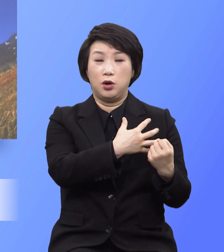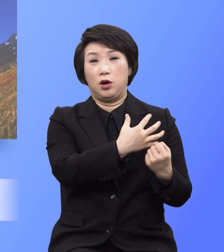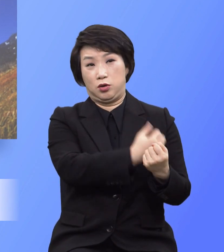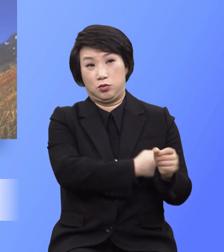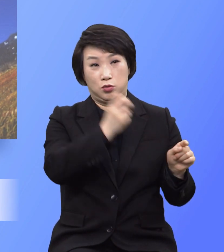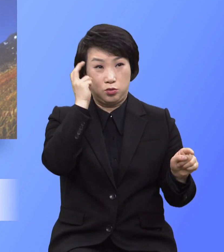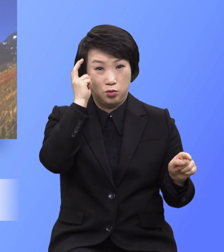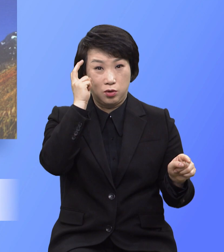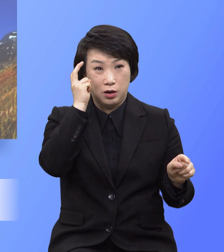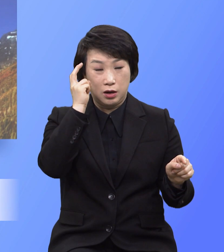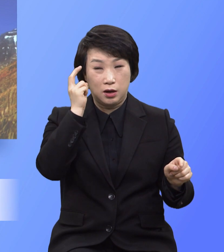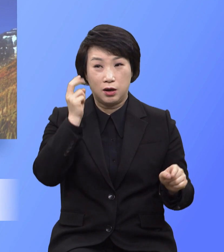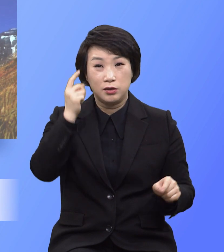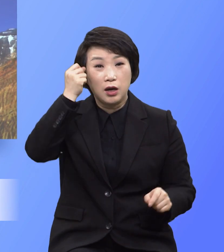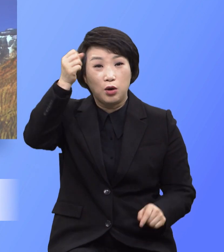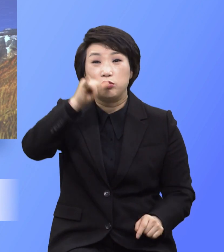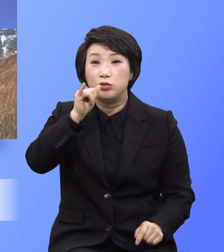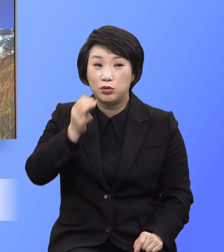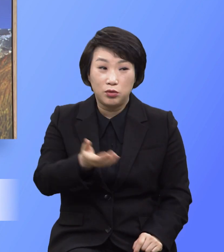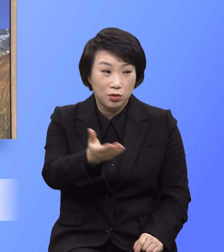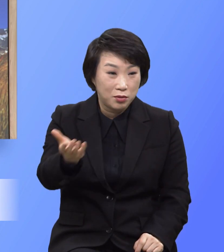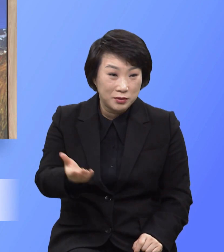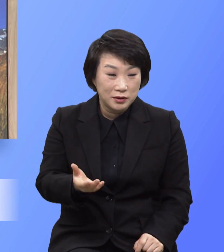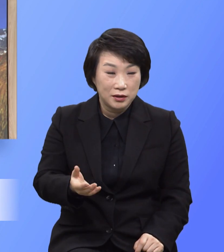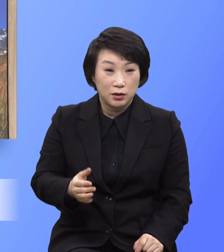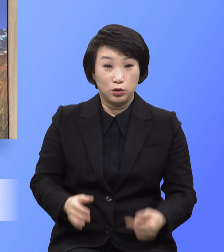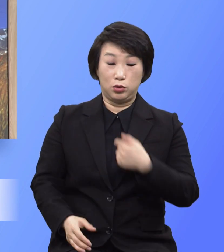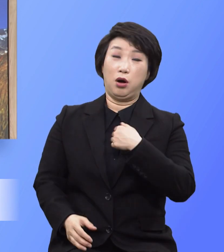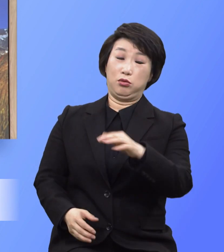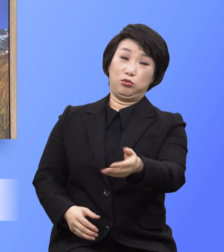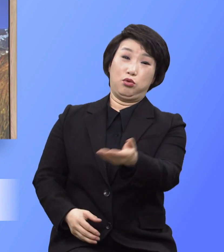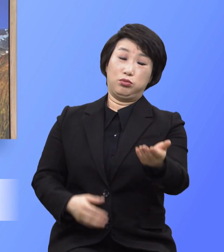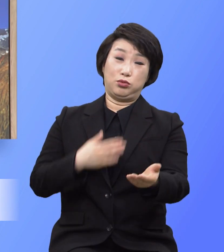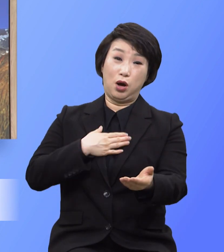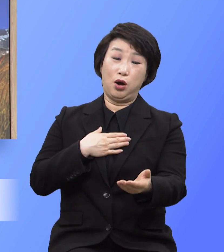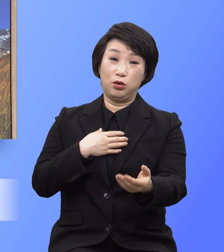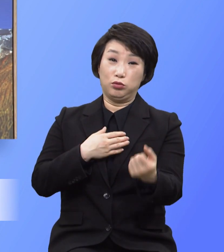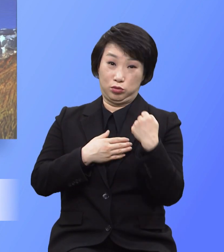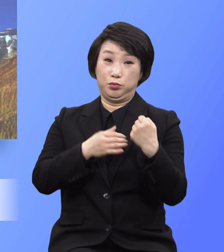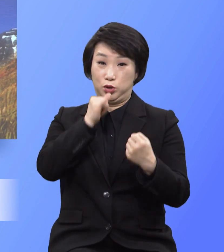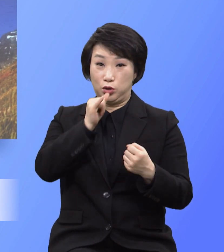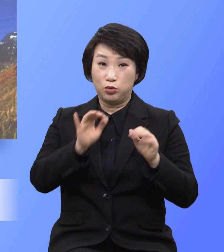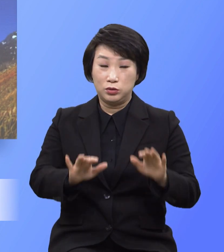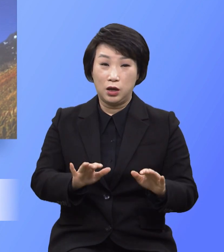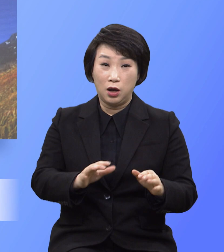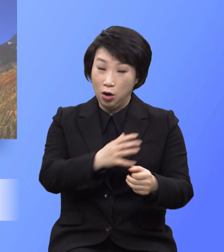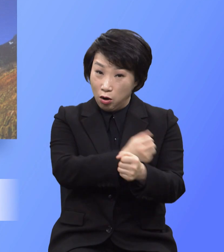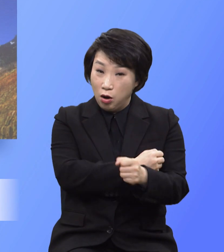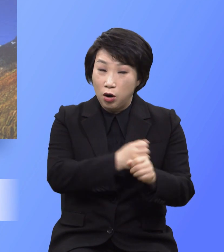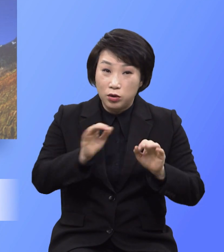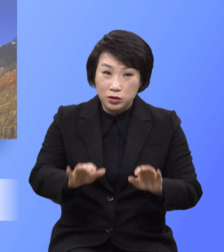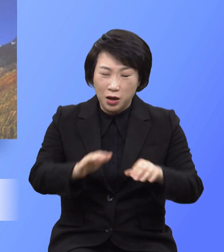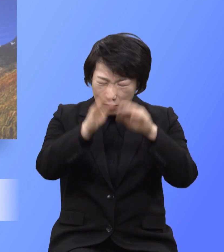않겠는가. 예, 저에게 그런 경영 능력이 있었어요. 근데 뭐 때문에 다